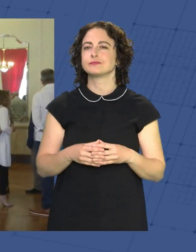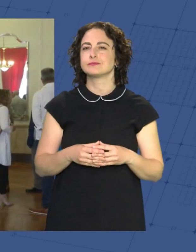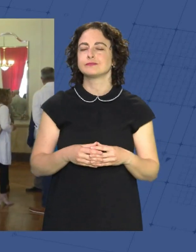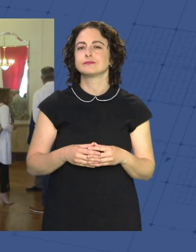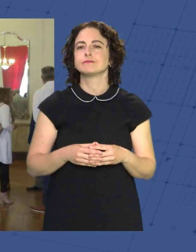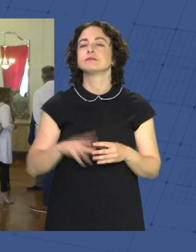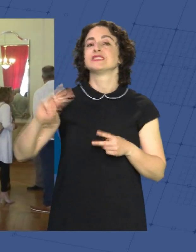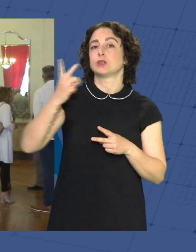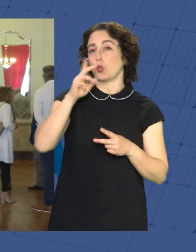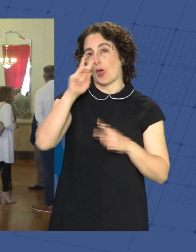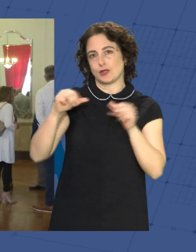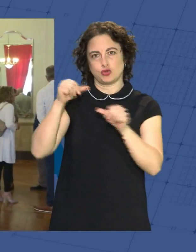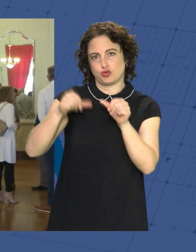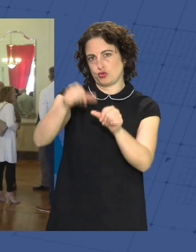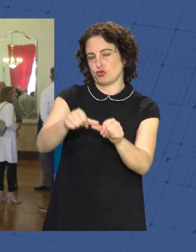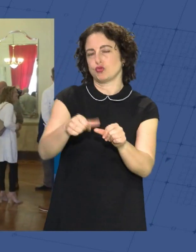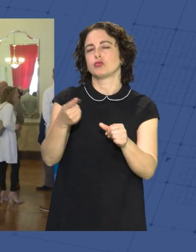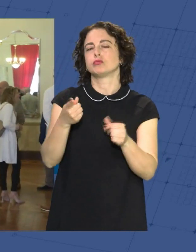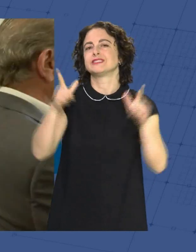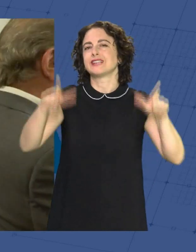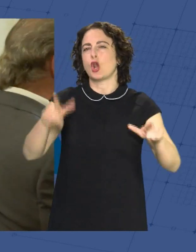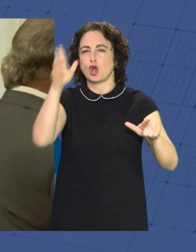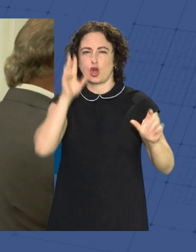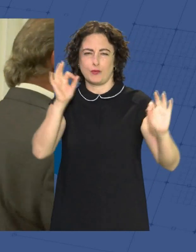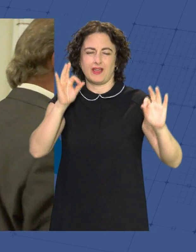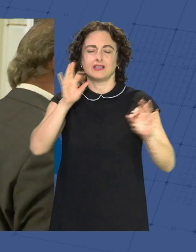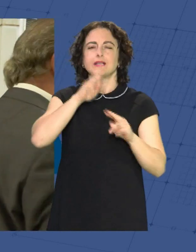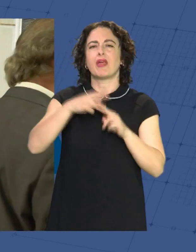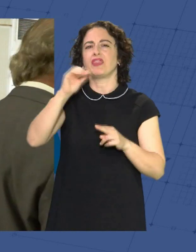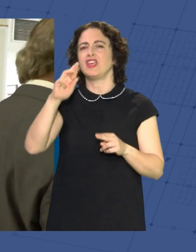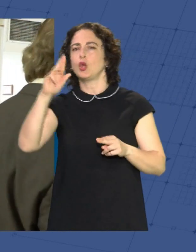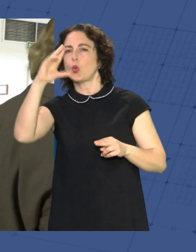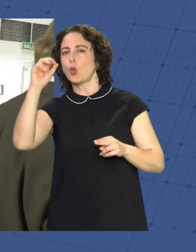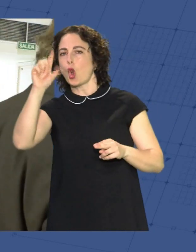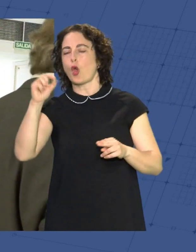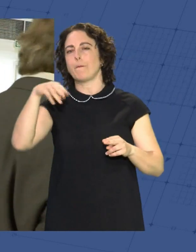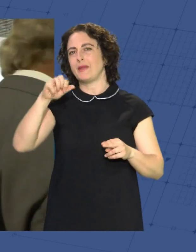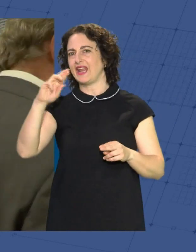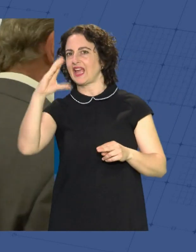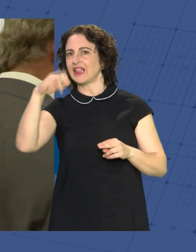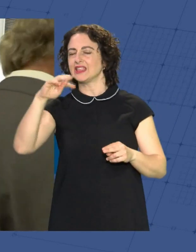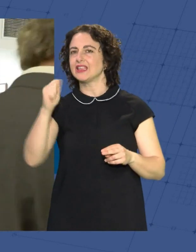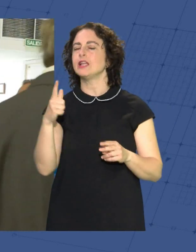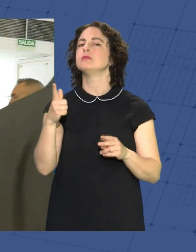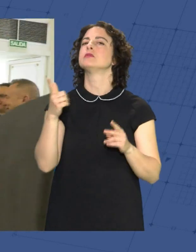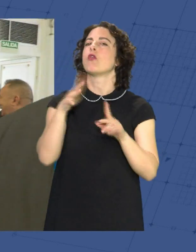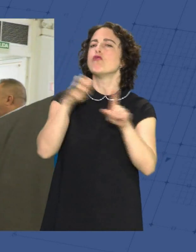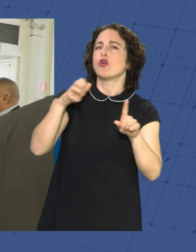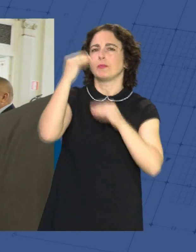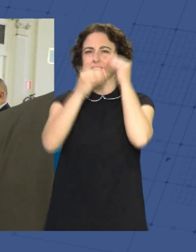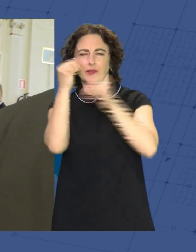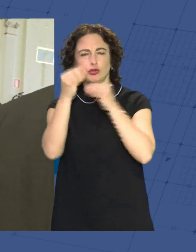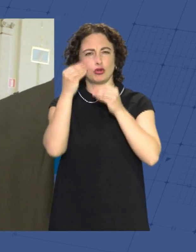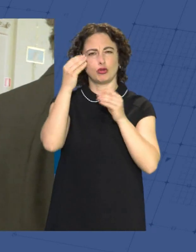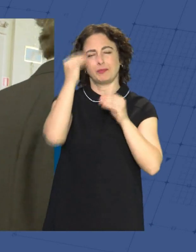Por segundo año consecutivo el Salón Noble del Círculo Mercantil ha acogido el encuentro del Foro de Pensamiento y Reflexión sobre